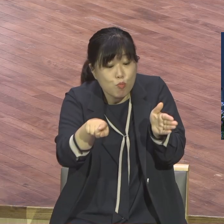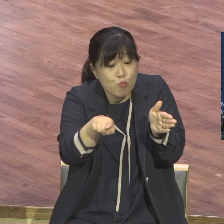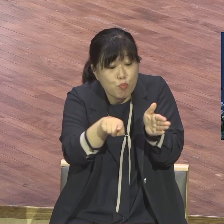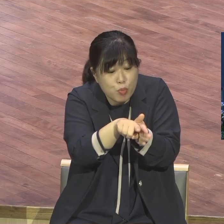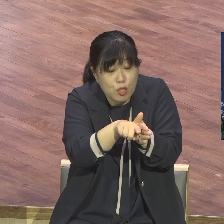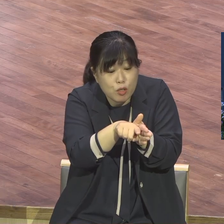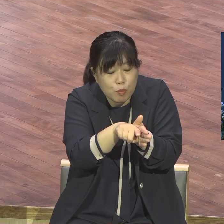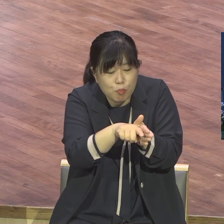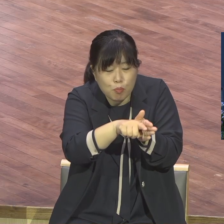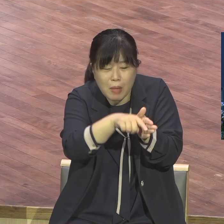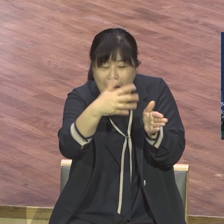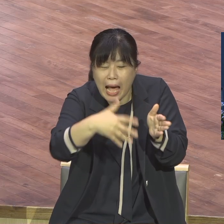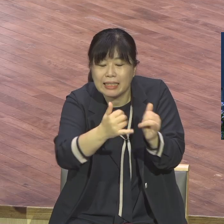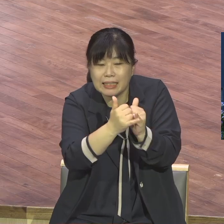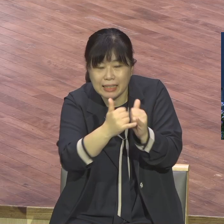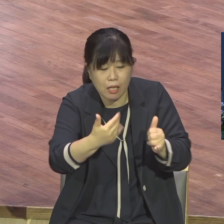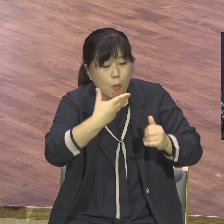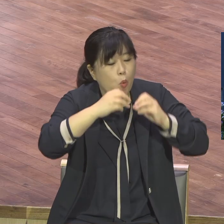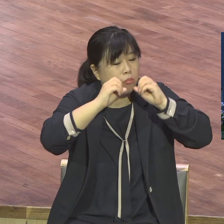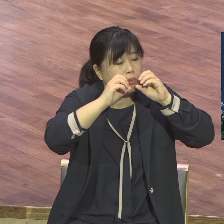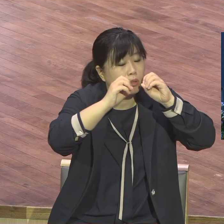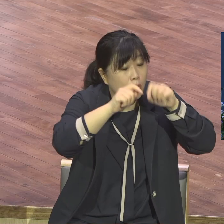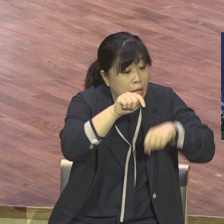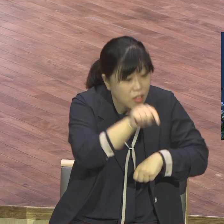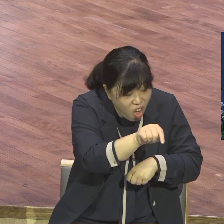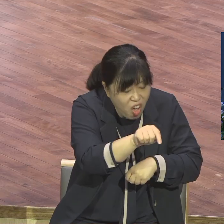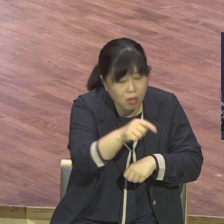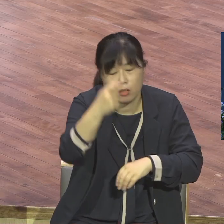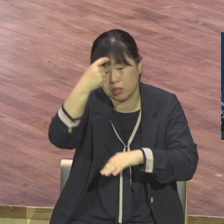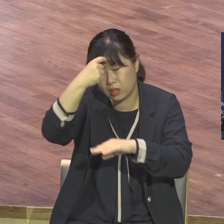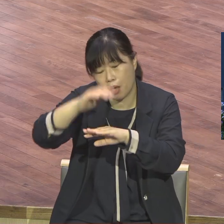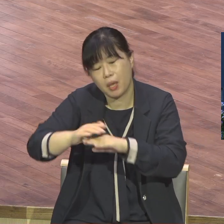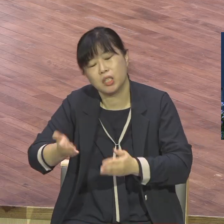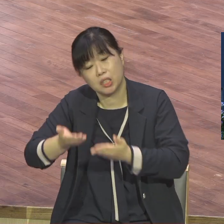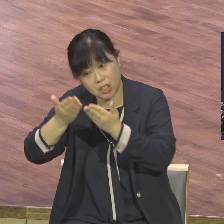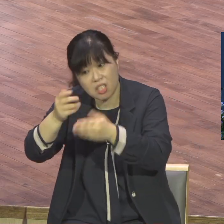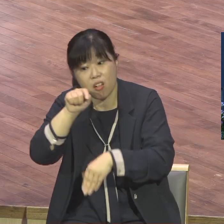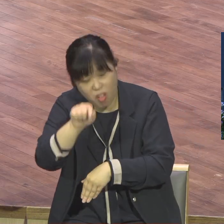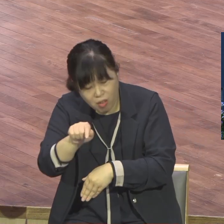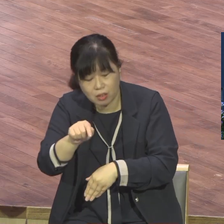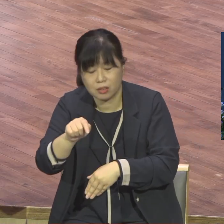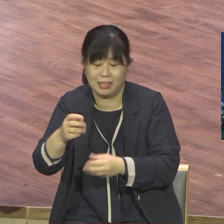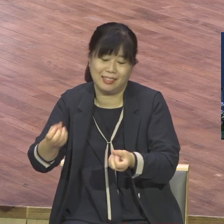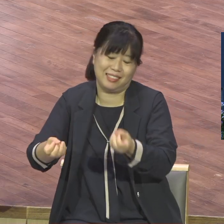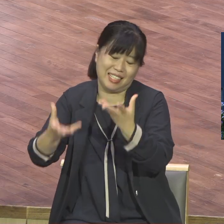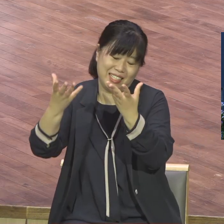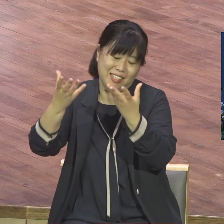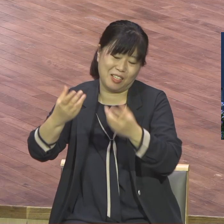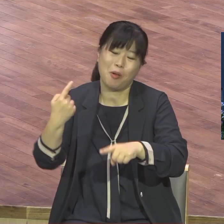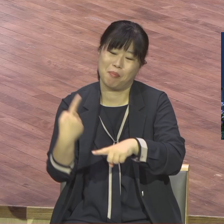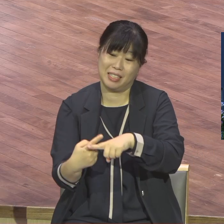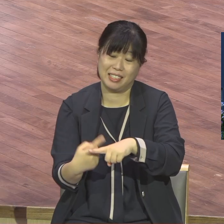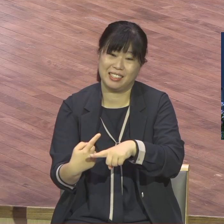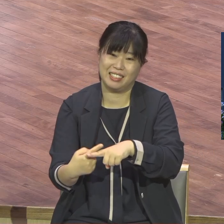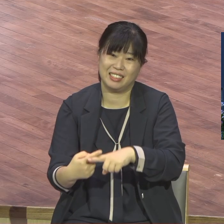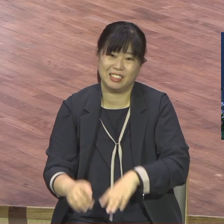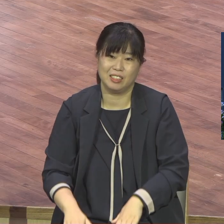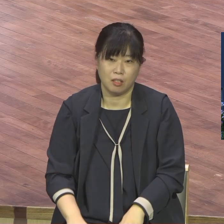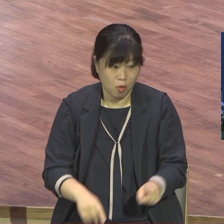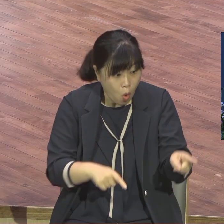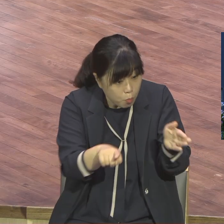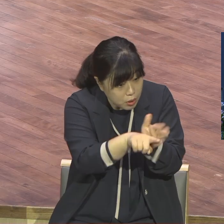뭐냐? 예배자, 예배자. 하나님 영화롭게 하는 예배자. 그 이방인도 하나님 예배하는 자로 세우자.